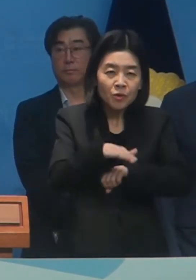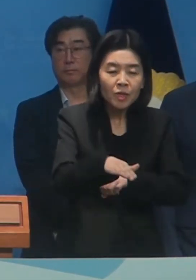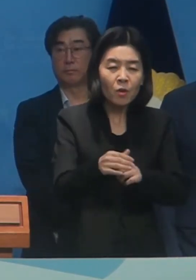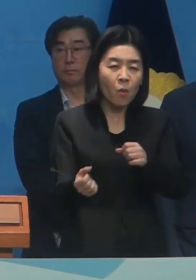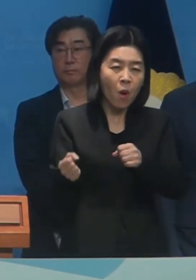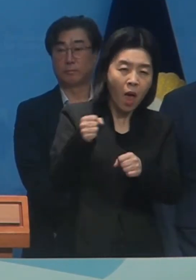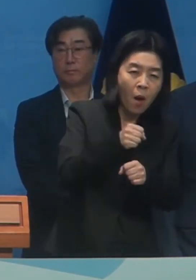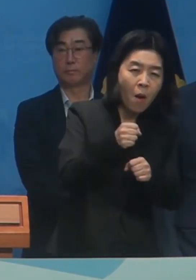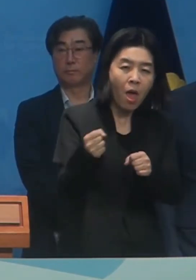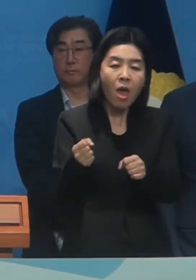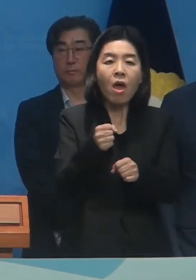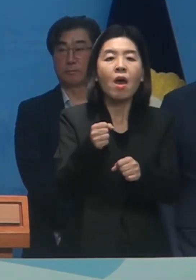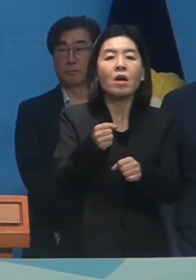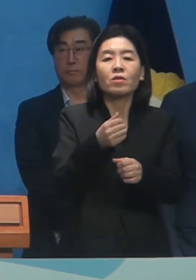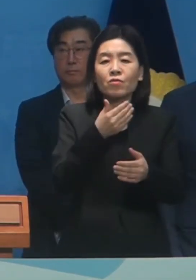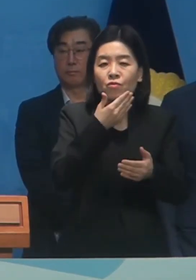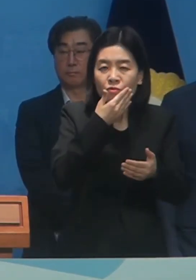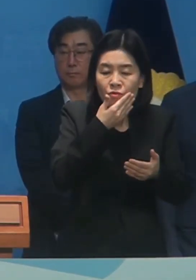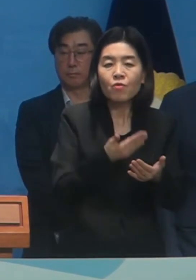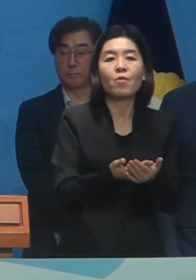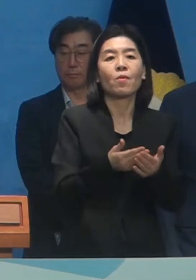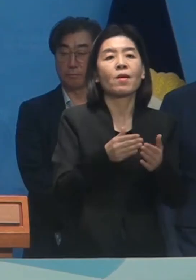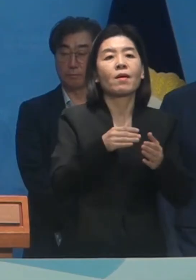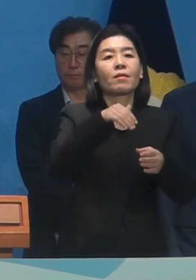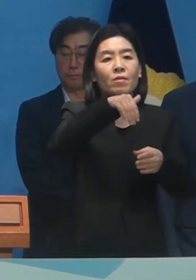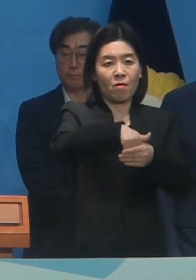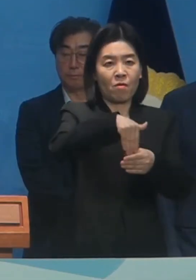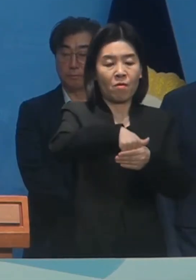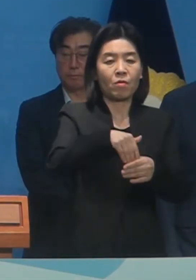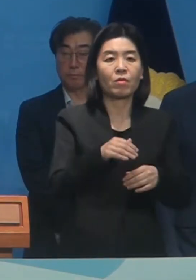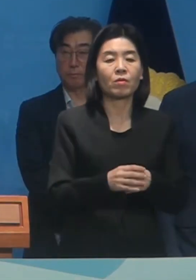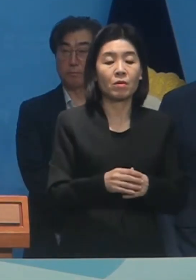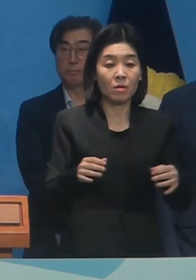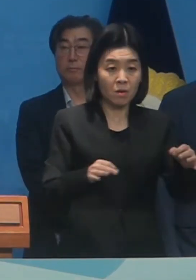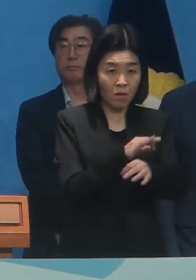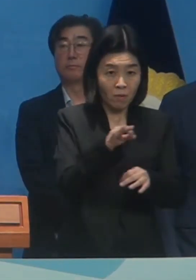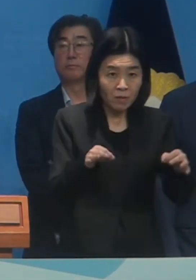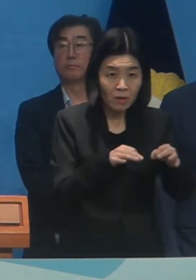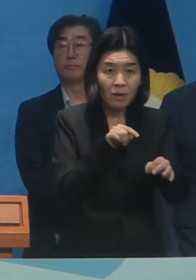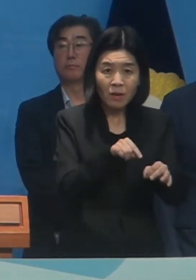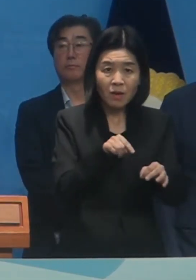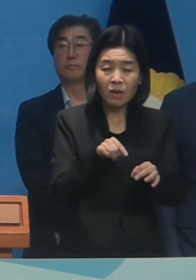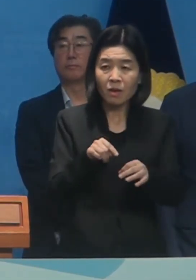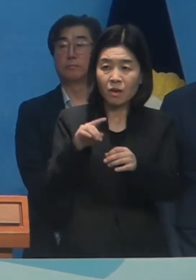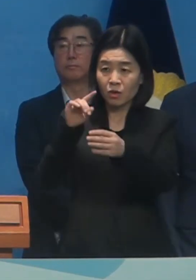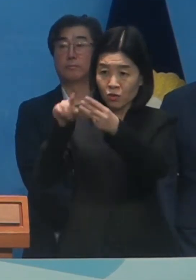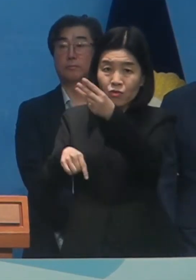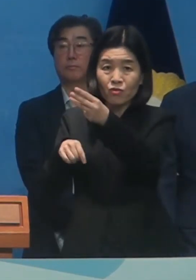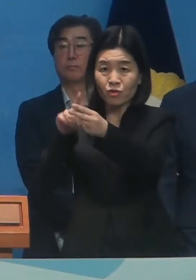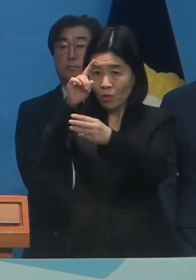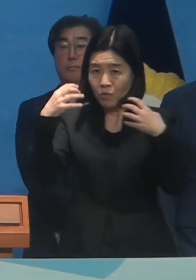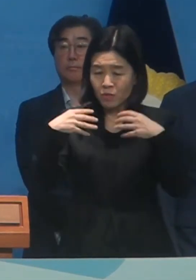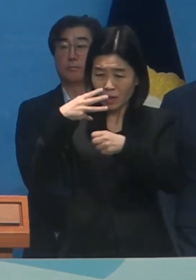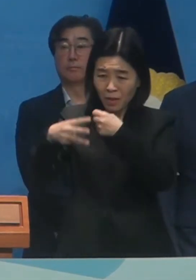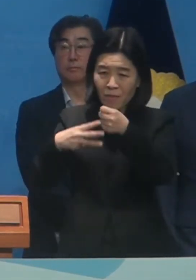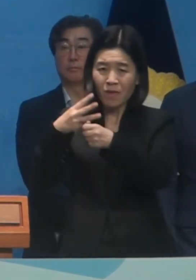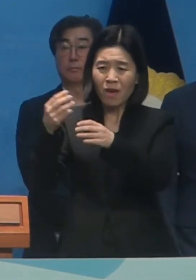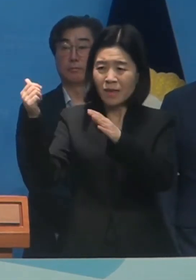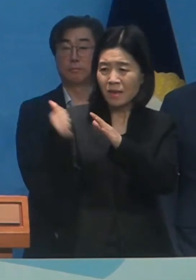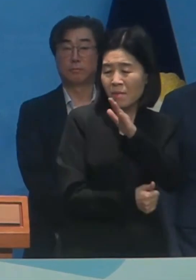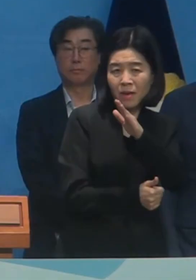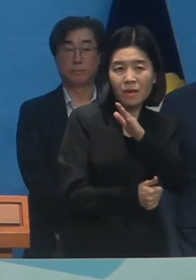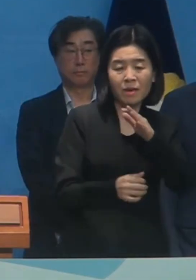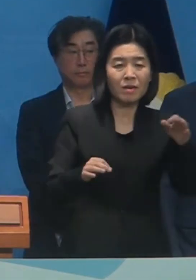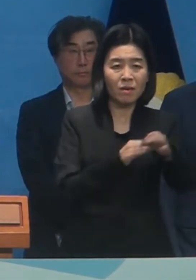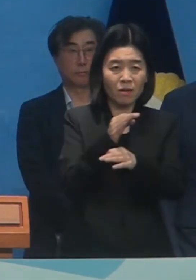것인지 결정적인 중대한 분기점입니다. 경제 또한 윤석열 정부 3년간의 실패로 파탄에